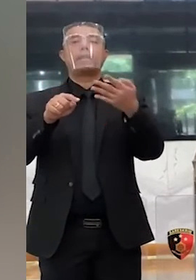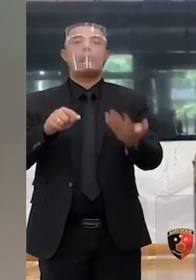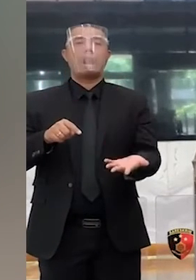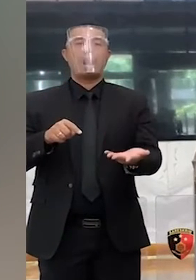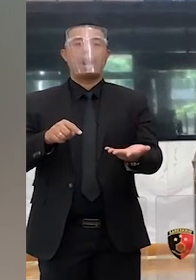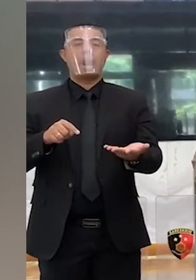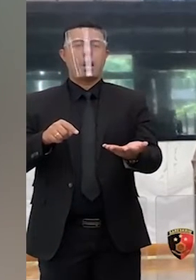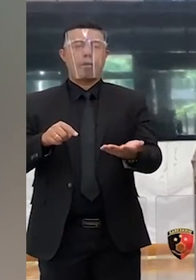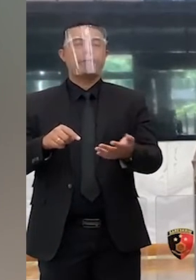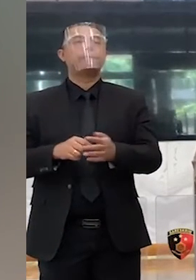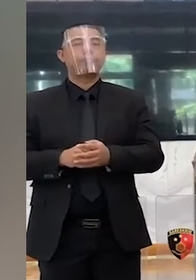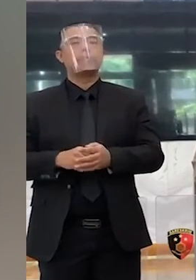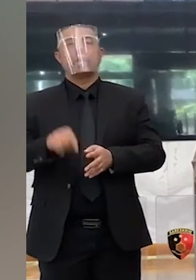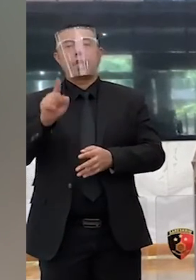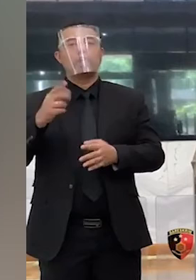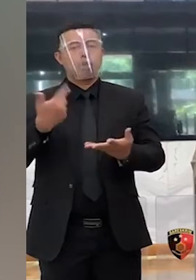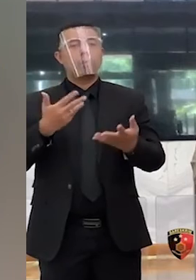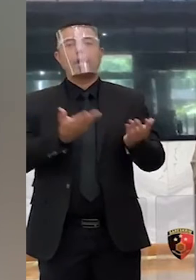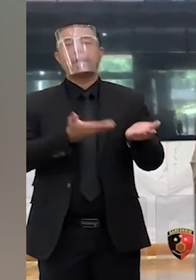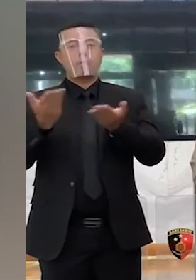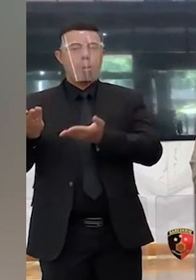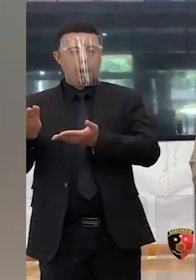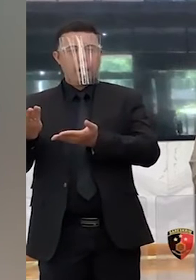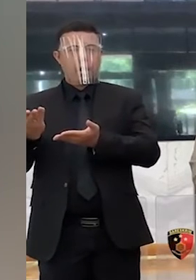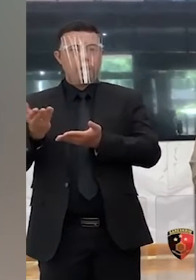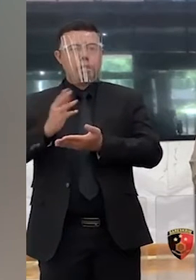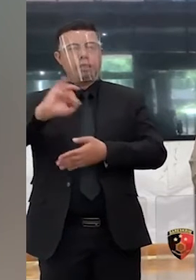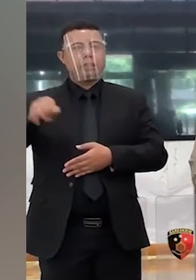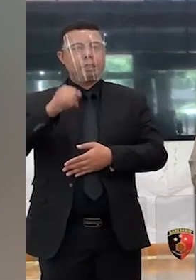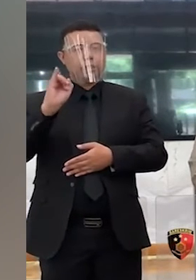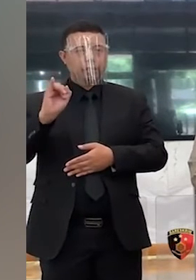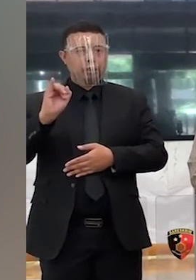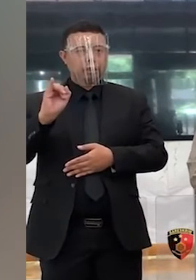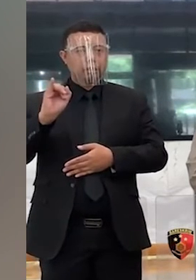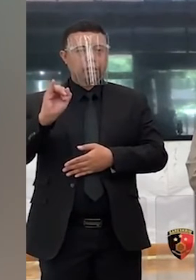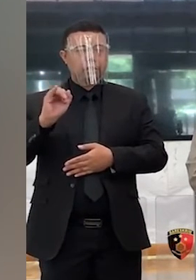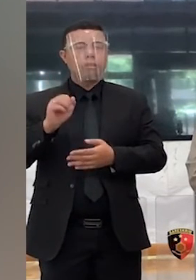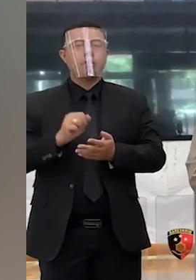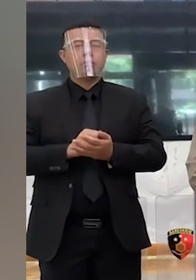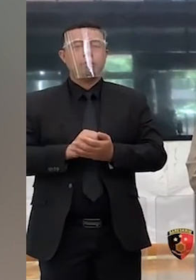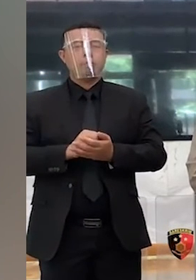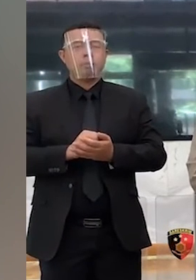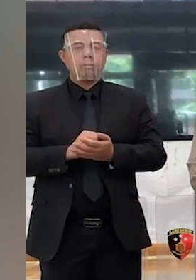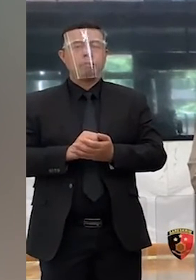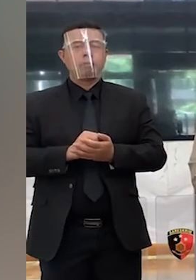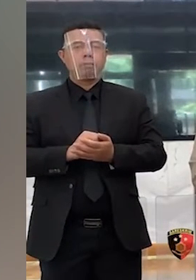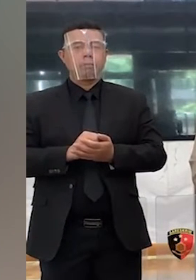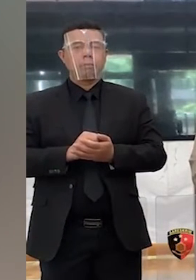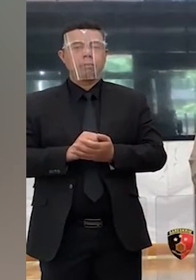dunia. Itu yang direkrut dari tersangka atas nama inisial